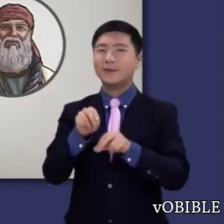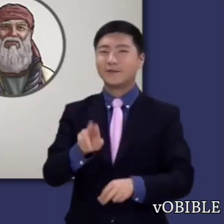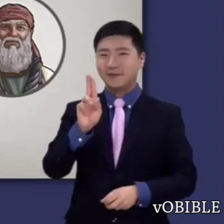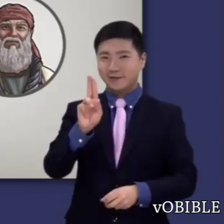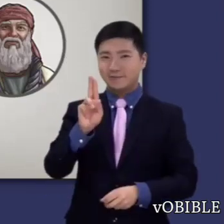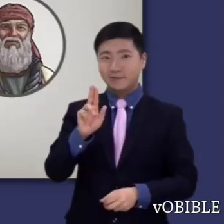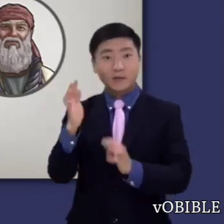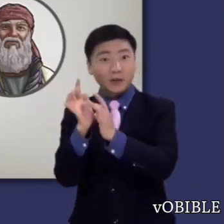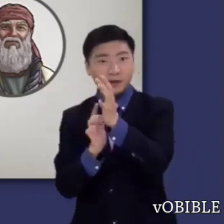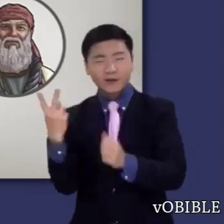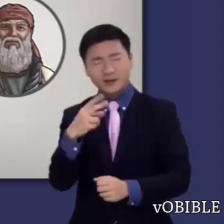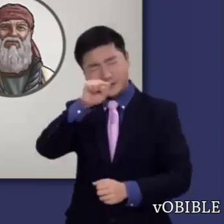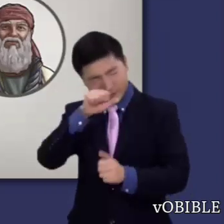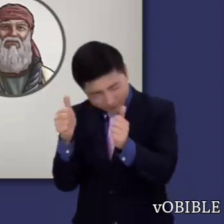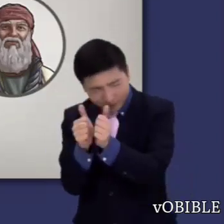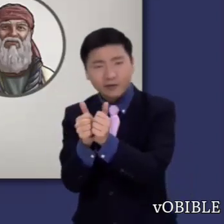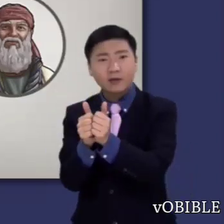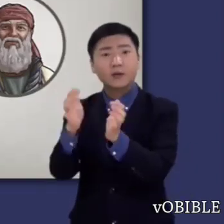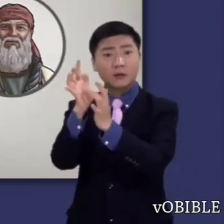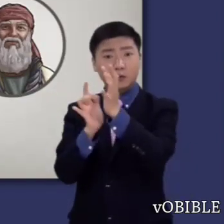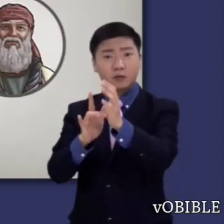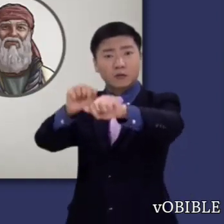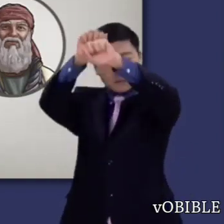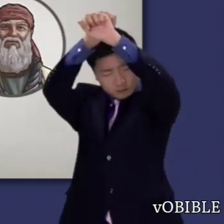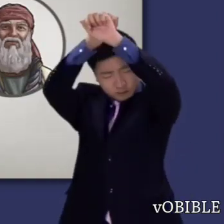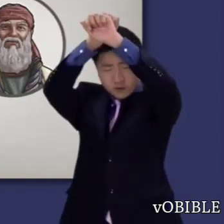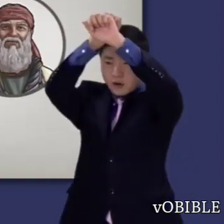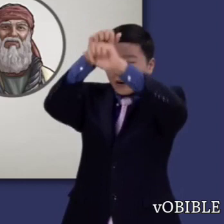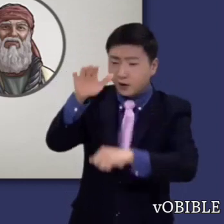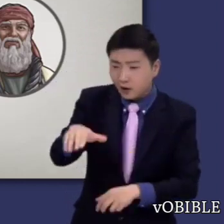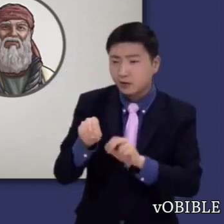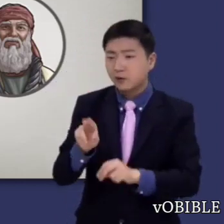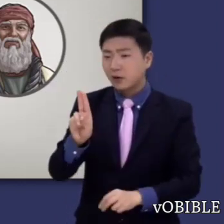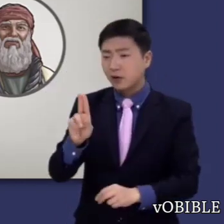友，耶稣在此前将母亲玛利亚托付给他。